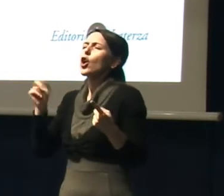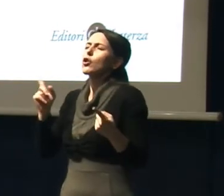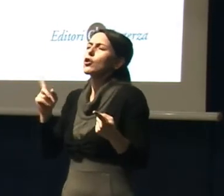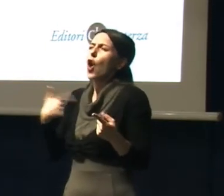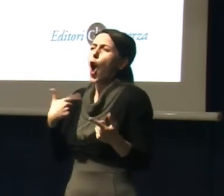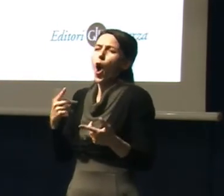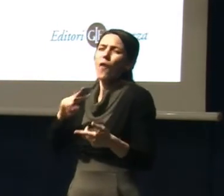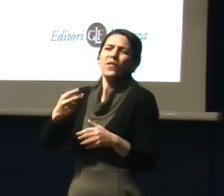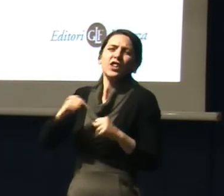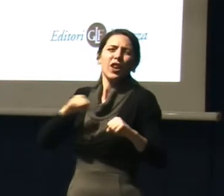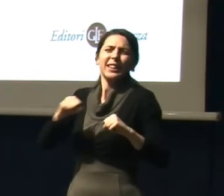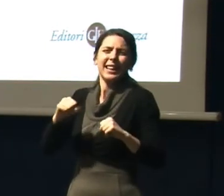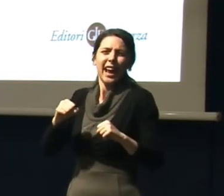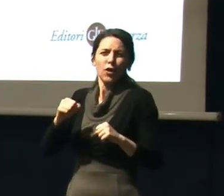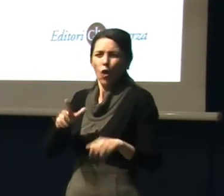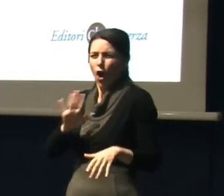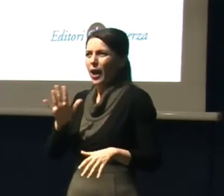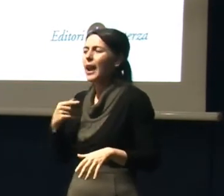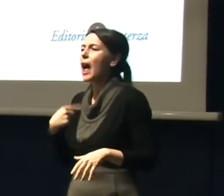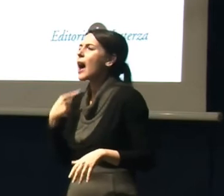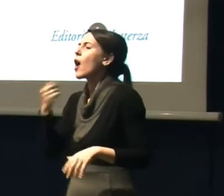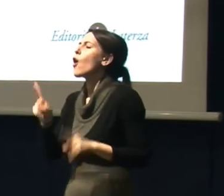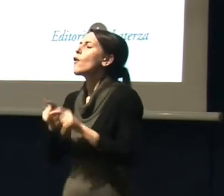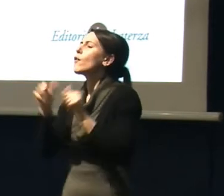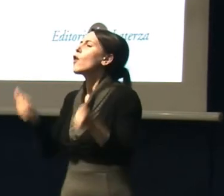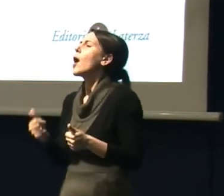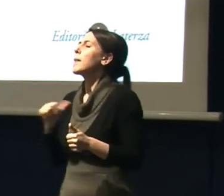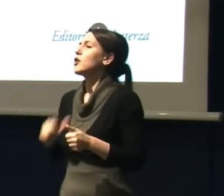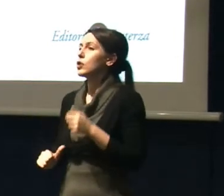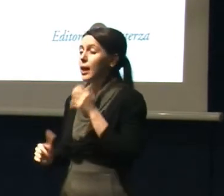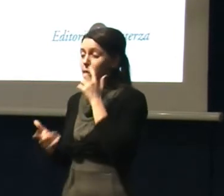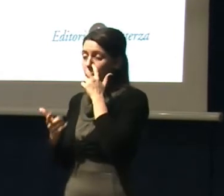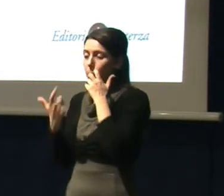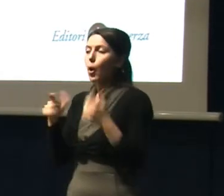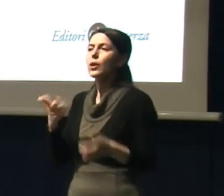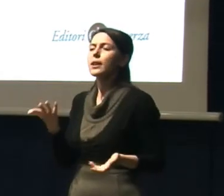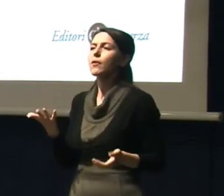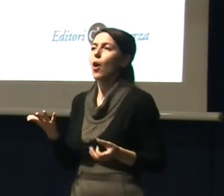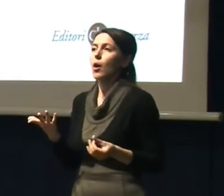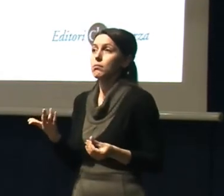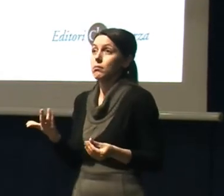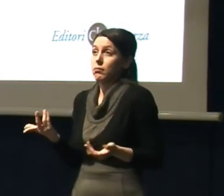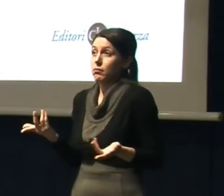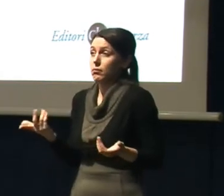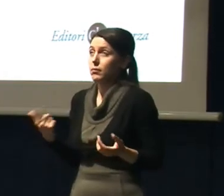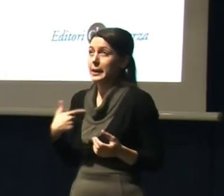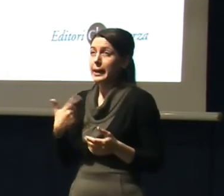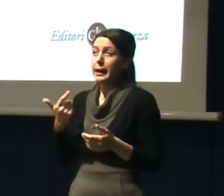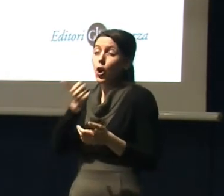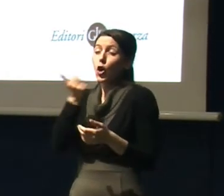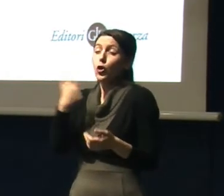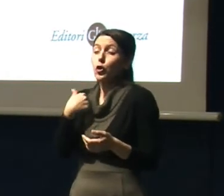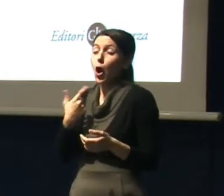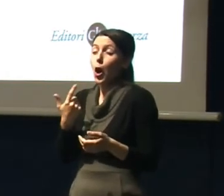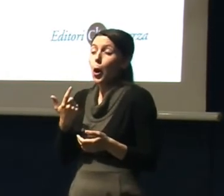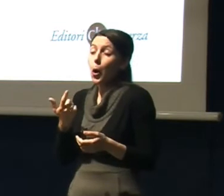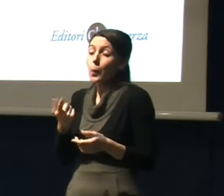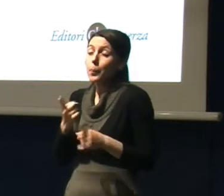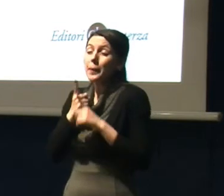vicedirettore del corriere della sera perché tanto non diventerà probabilmente da me se non per un piccolo pezzettino